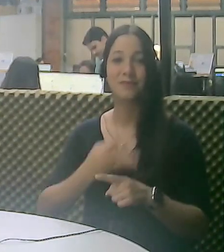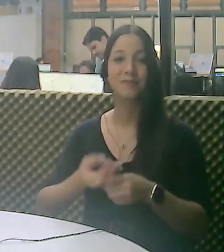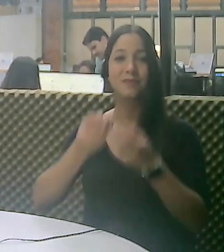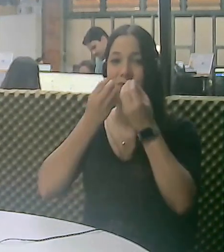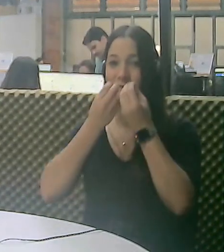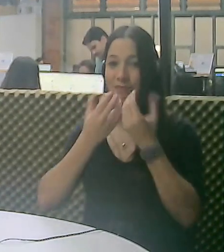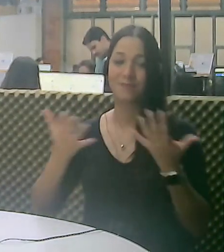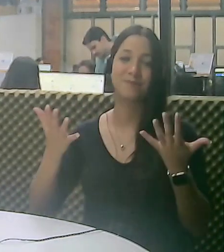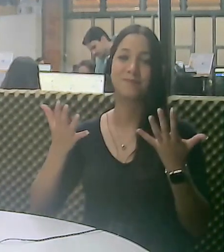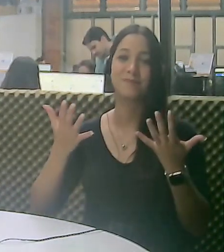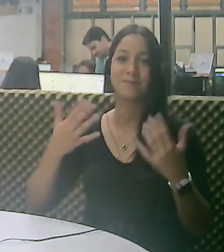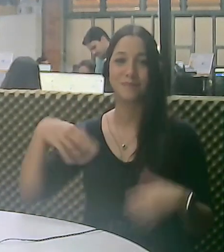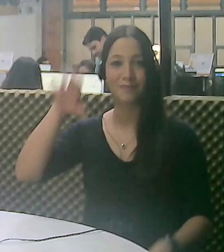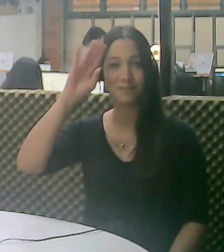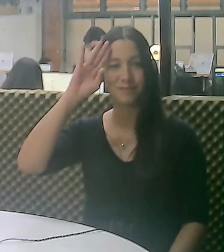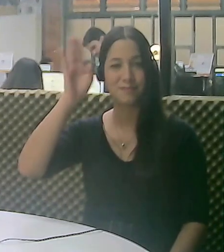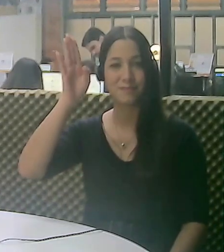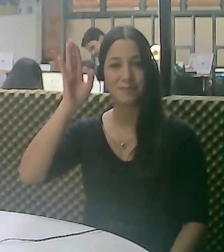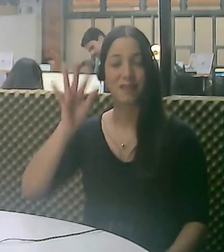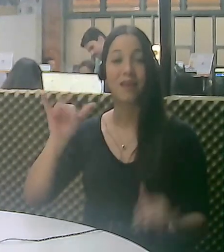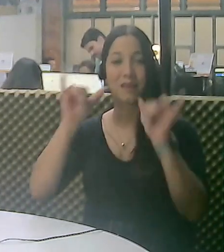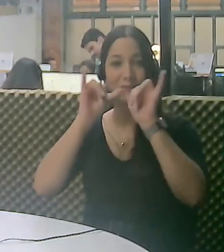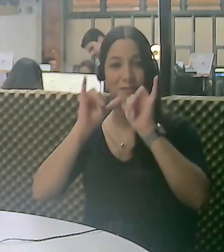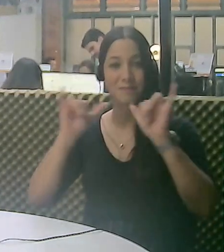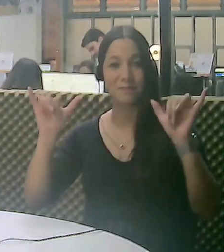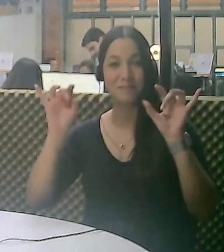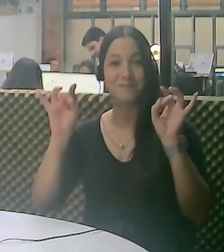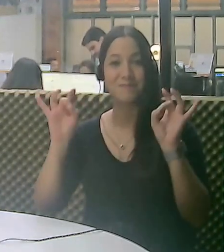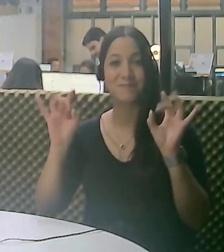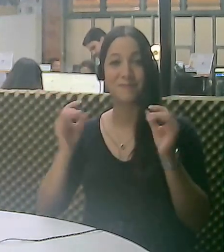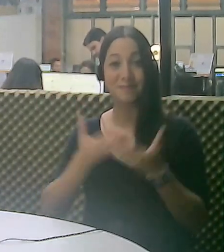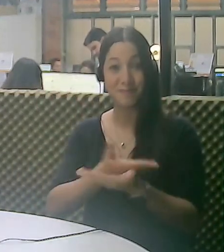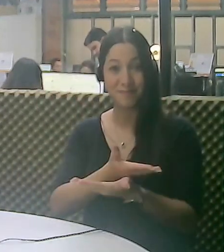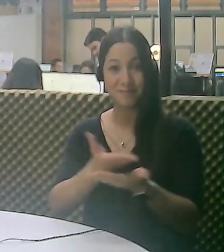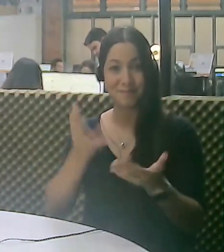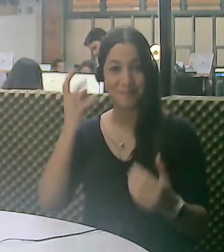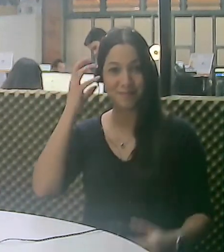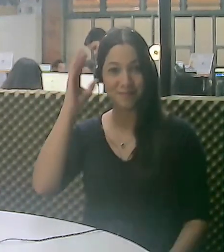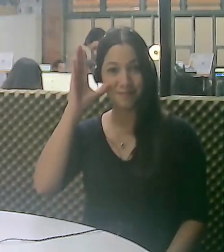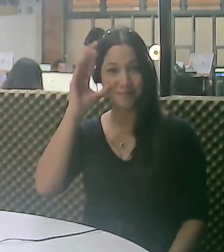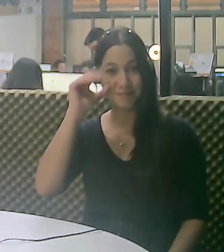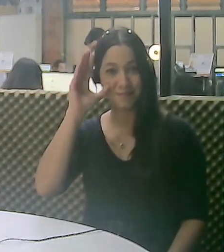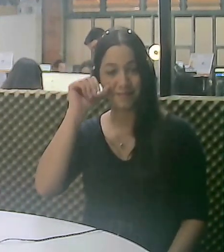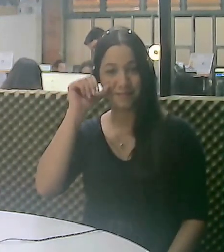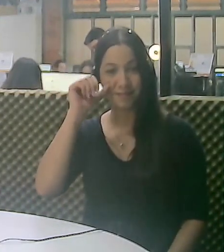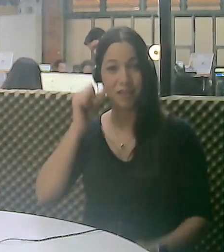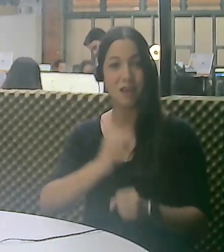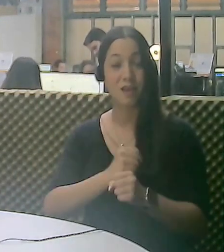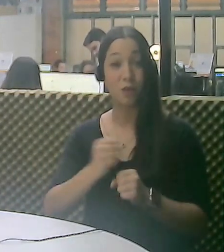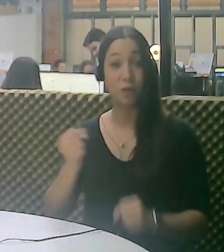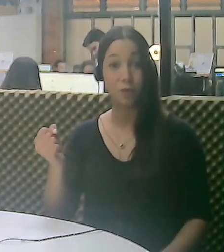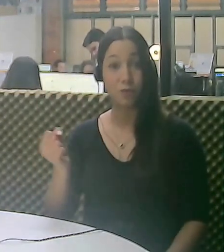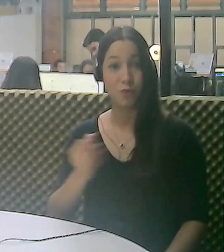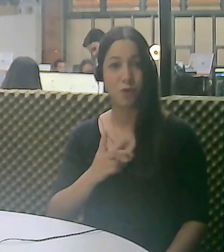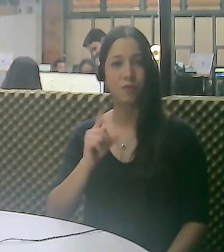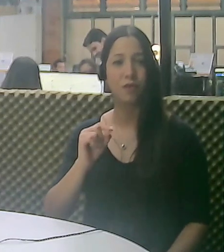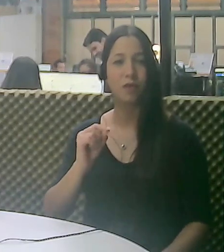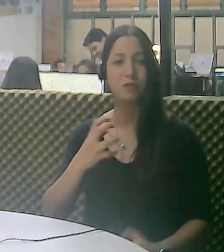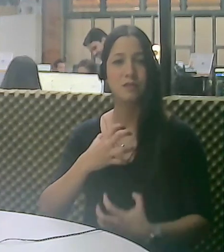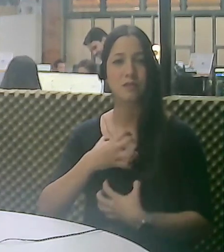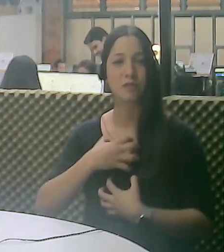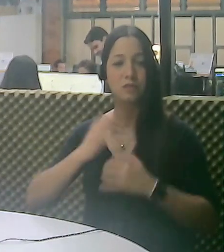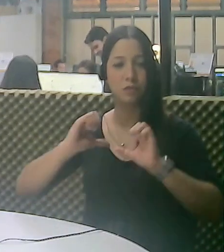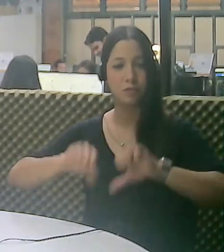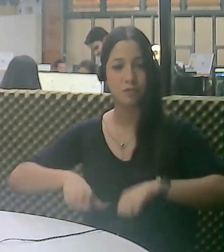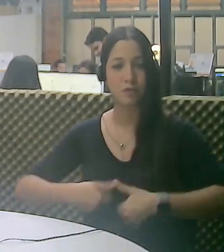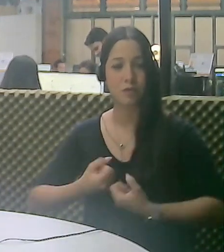fazer mais, fazer bem. E agora uma mensagem especial a você, nosso ouvinte. Todo ano novo é hora de renascer,